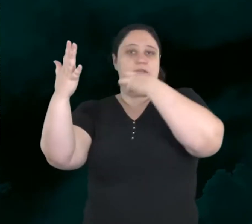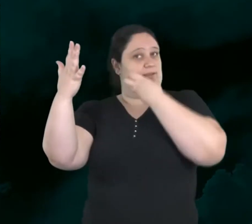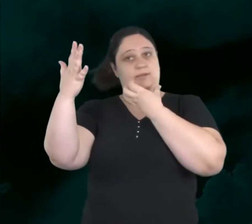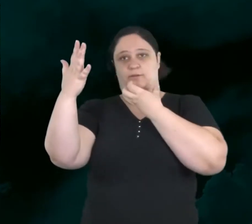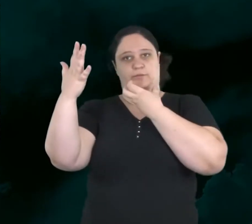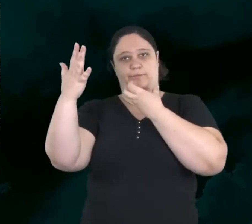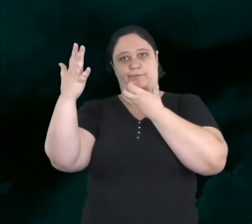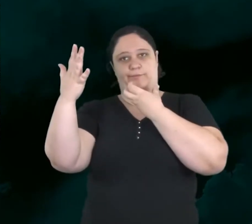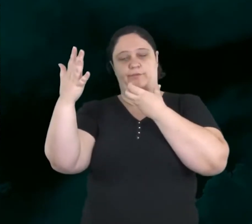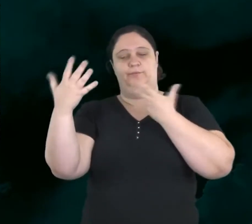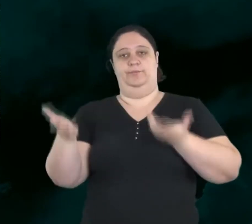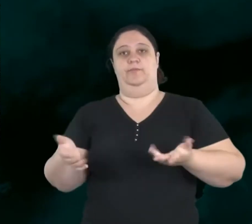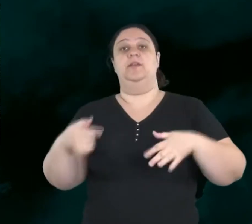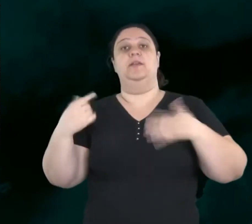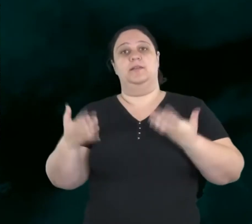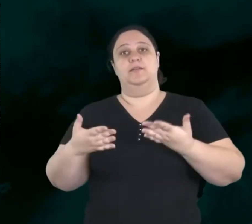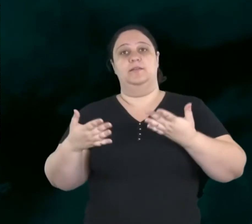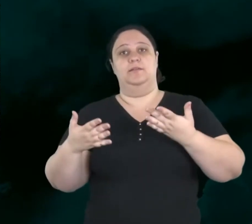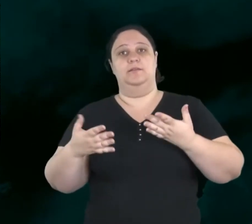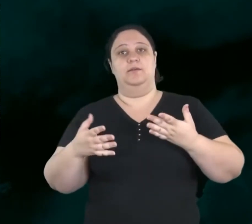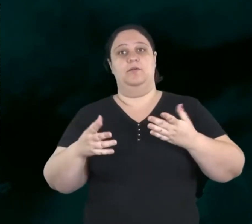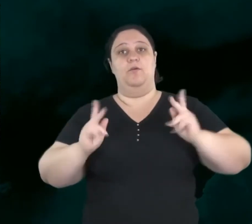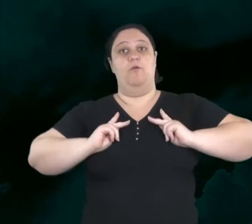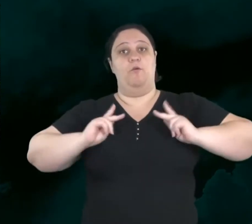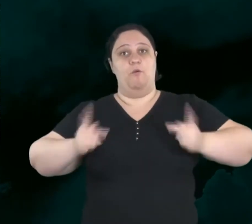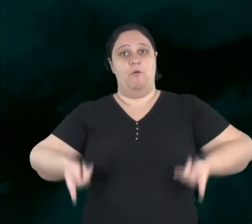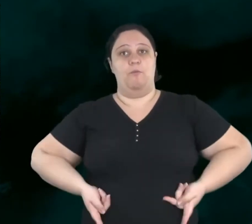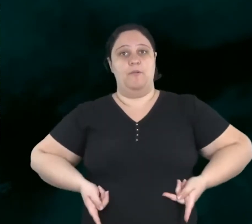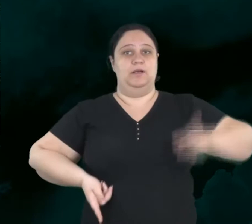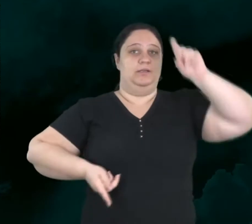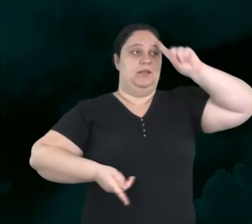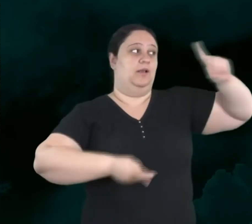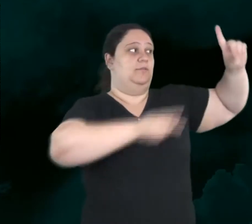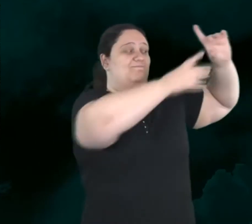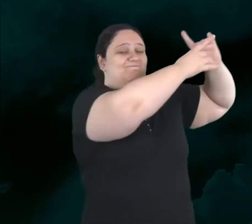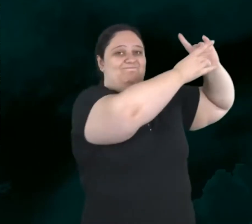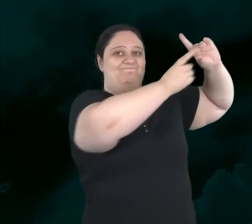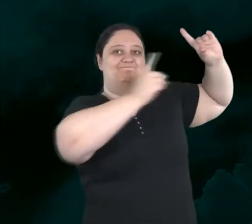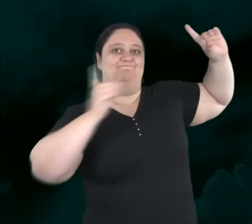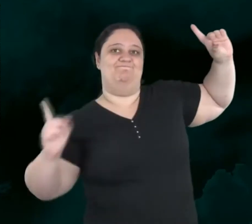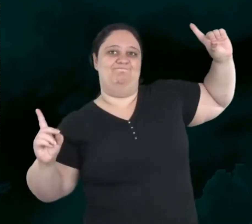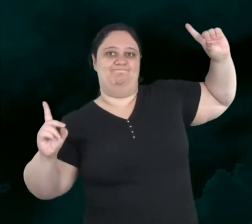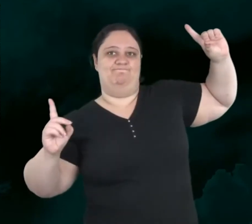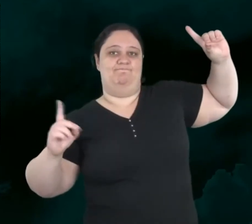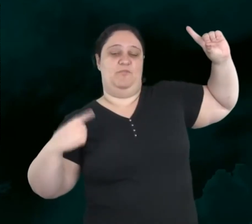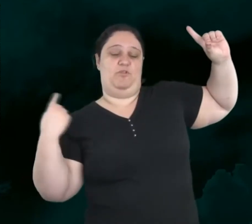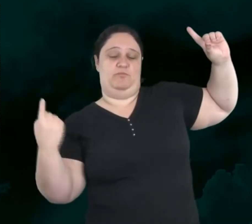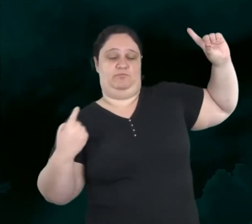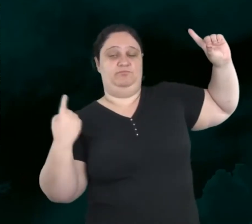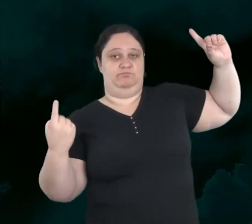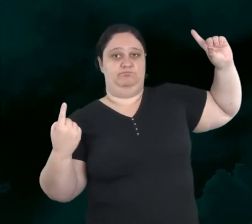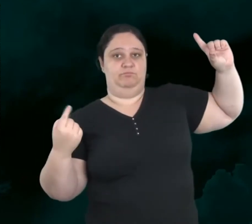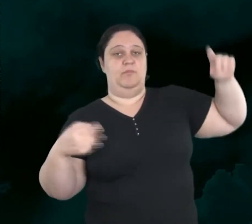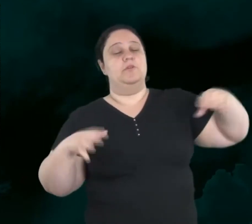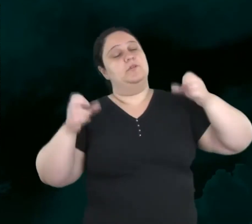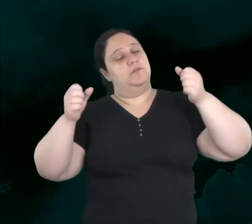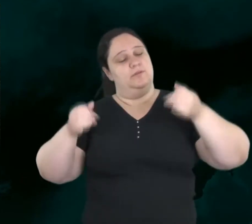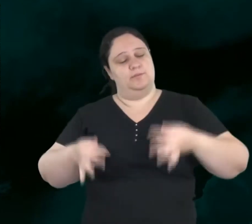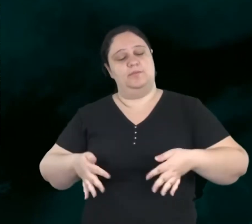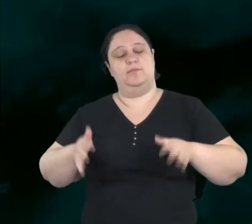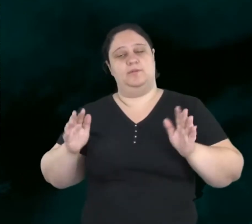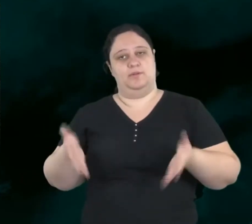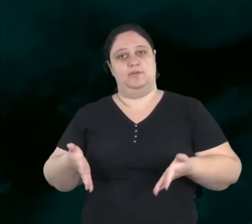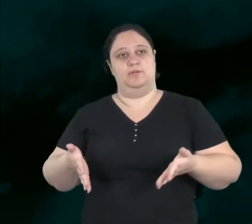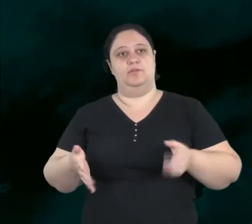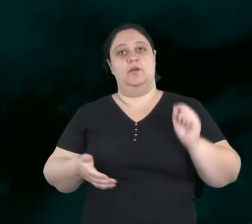o homem então se desconectou de Deus. E eu já disse, né, nessas mensagens passadas, de